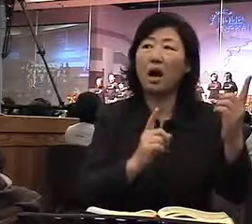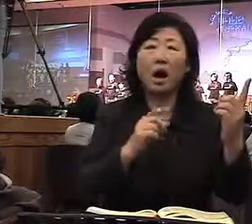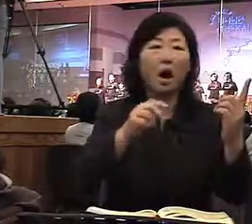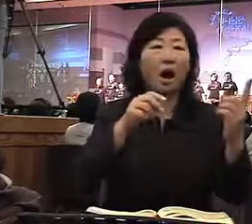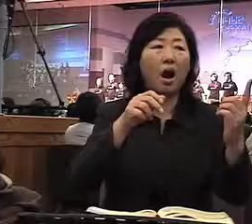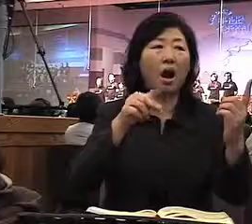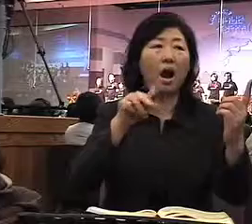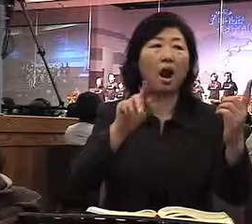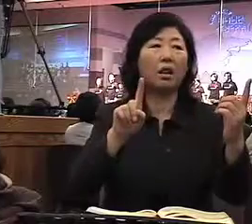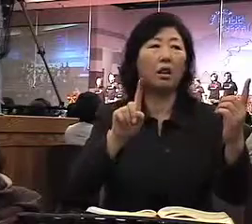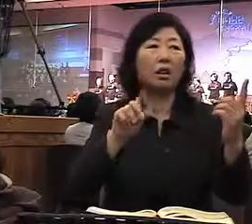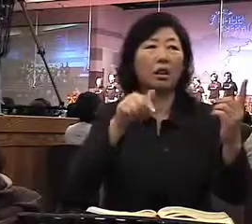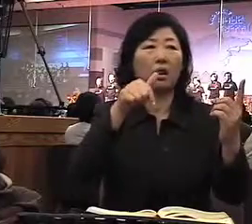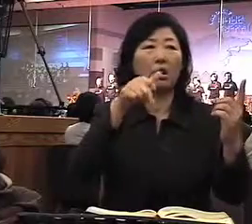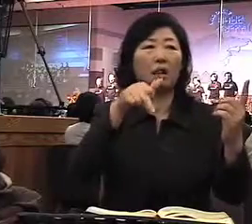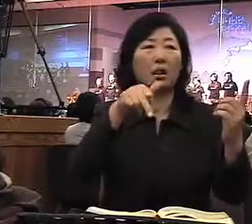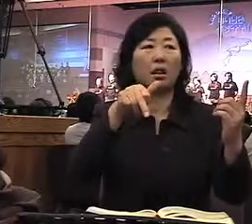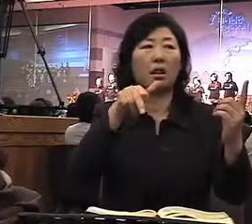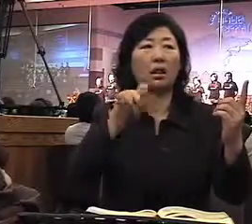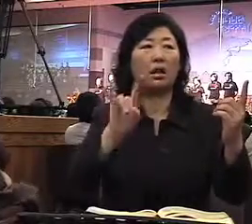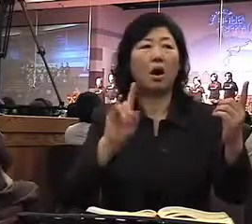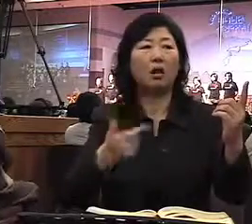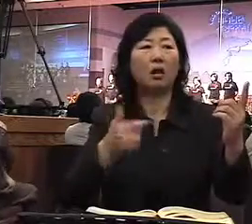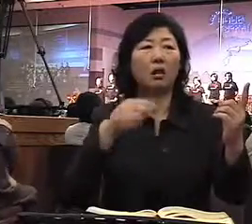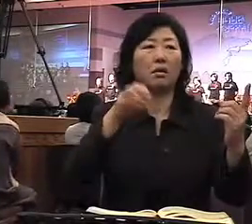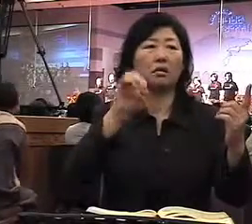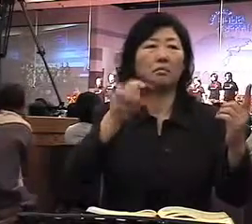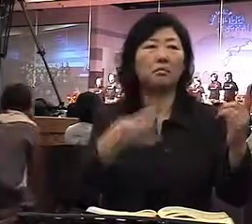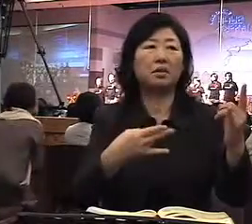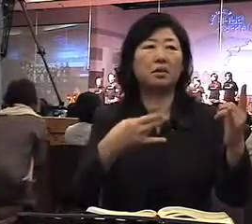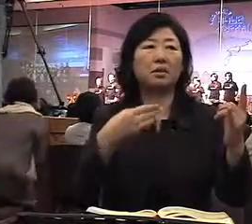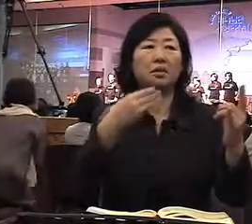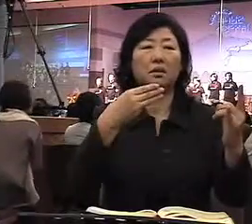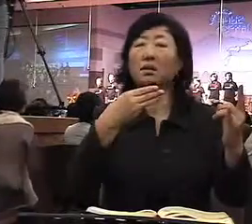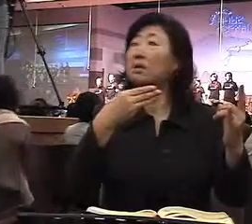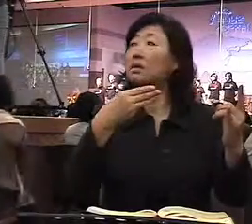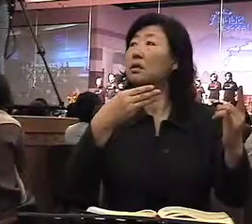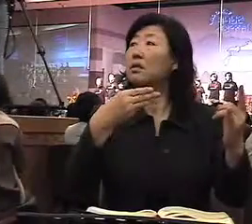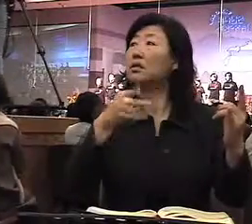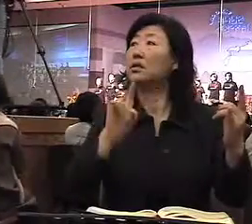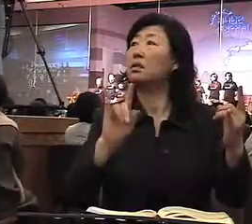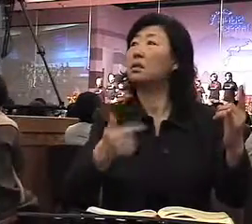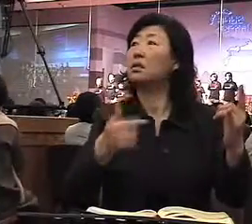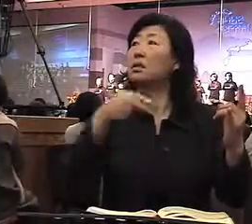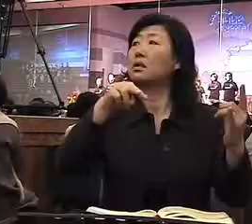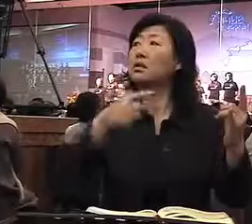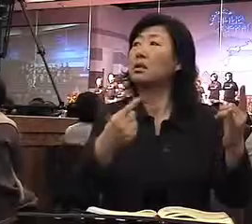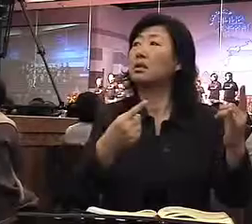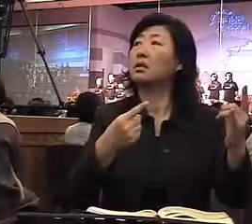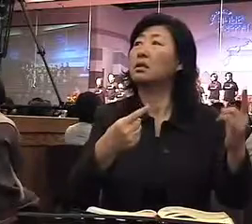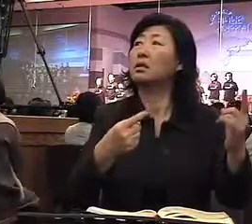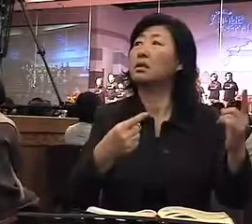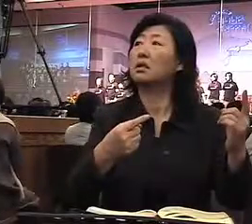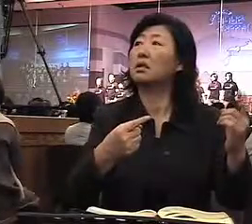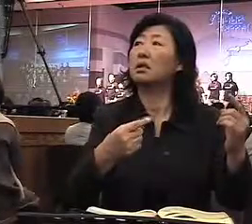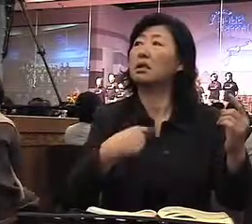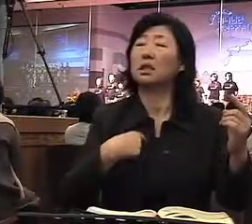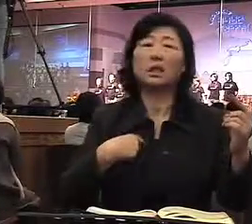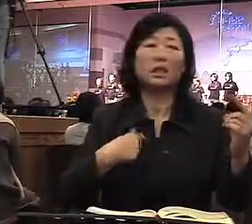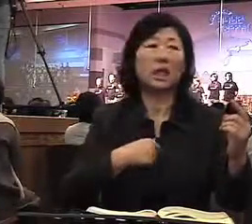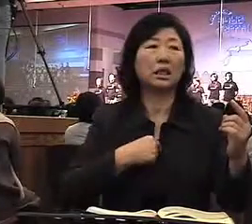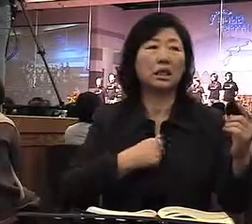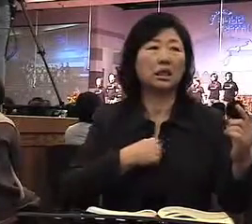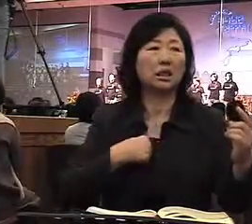컨퍼런스의 펀드레이징을 위하여 이 형제자매님들이 티셔츠를 판매합니다. 청동산 옆에 있는 티셔츠를